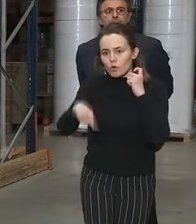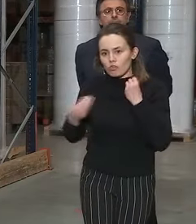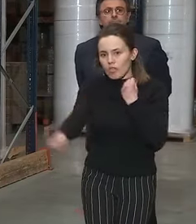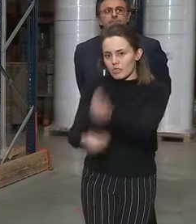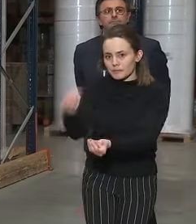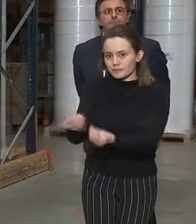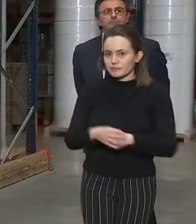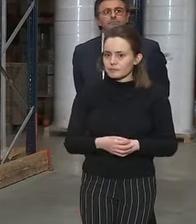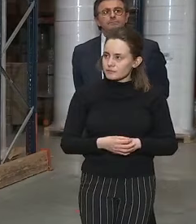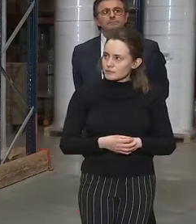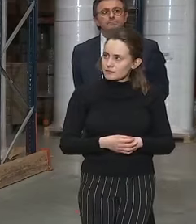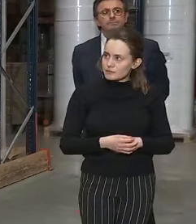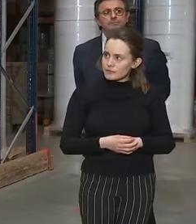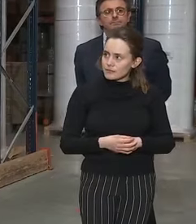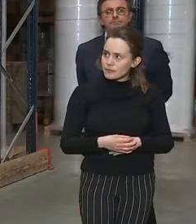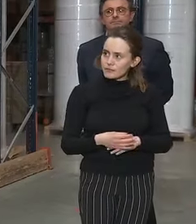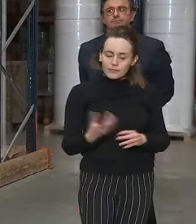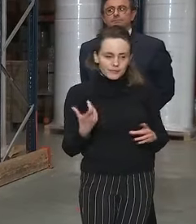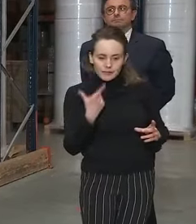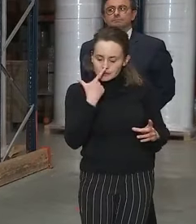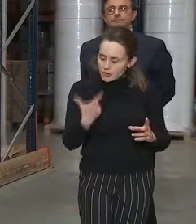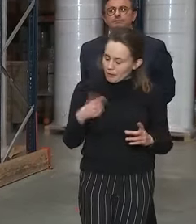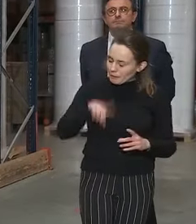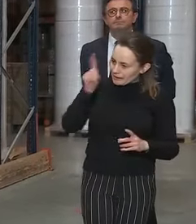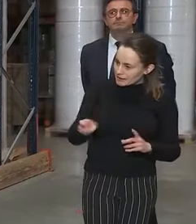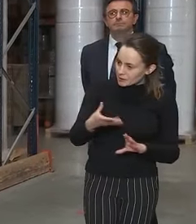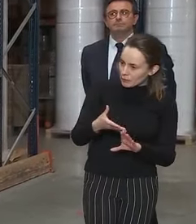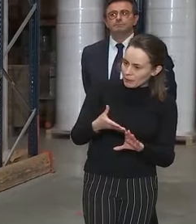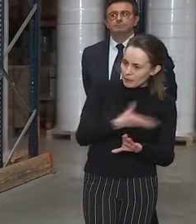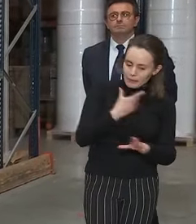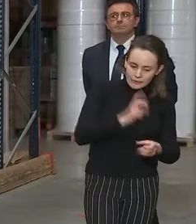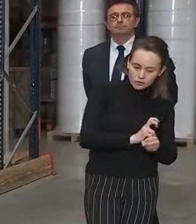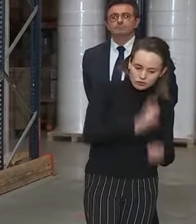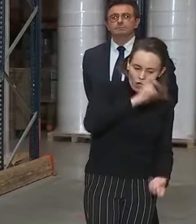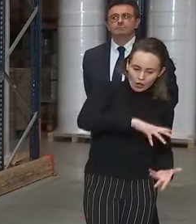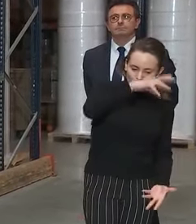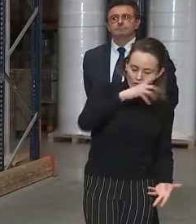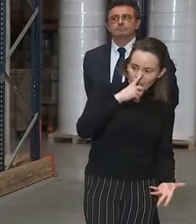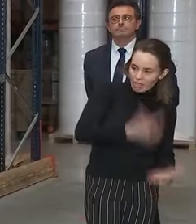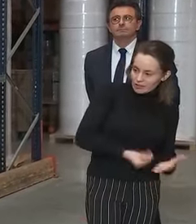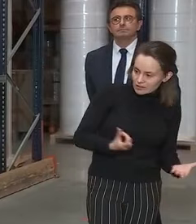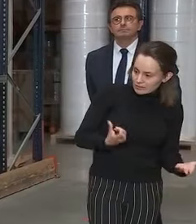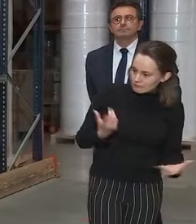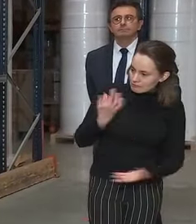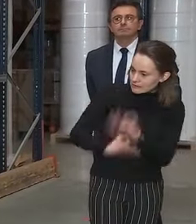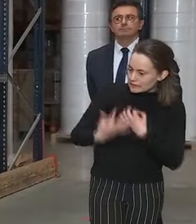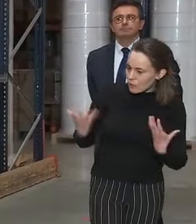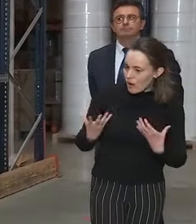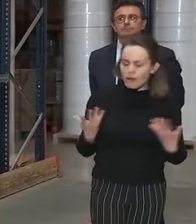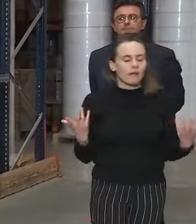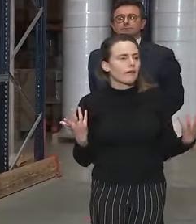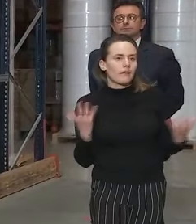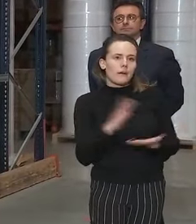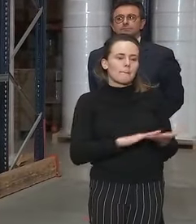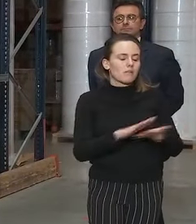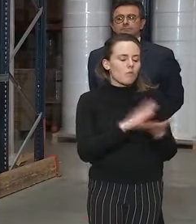vous exonérez de la responsabilité de la faiblesse des stocks français ? Non, sur ce sujet, mon tempérament n'est jamais de